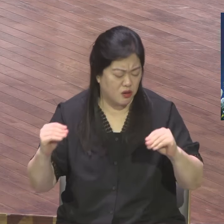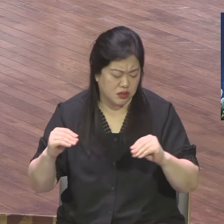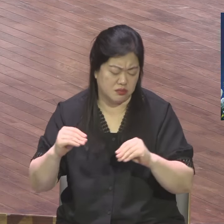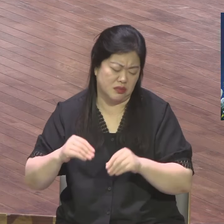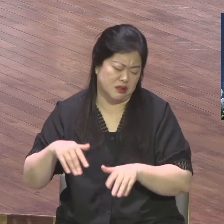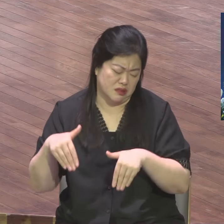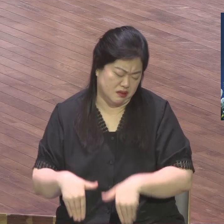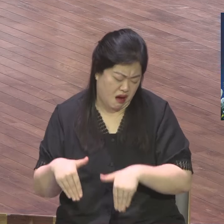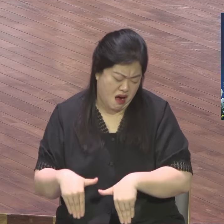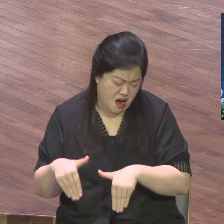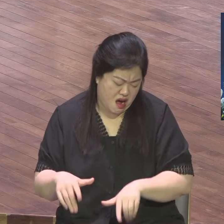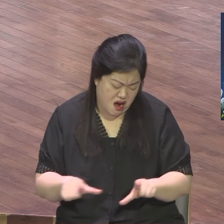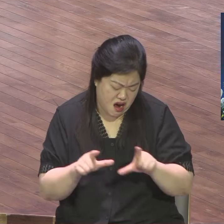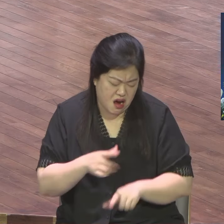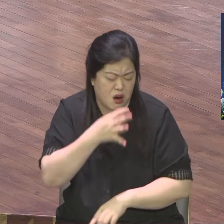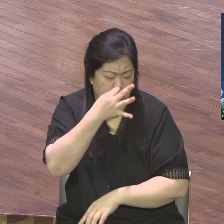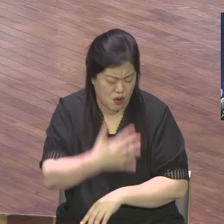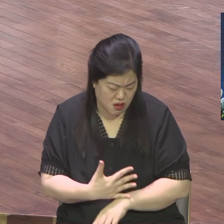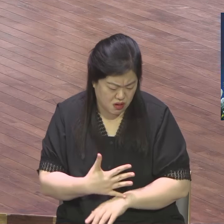부유하게 될 텐데